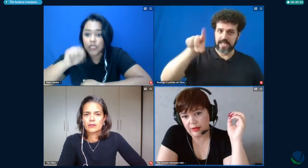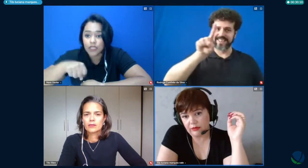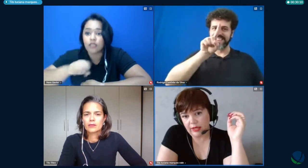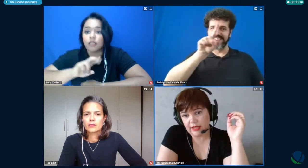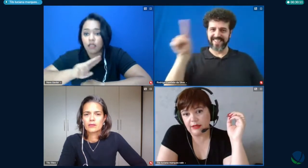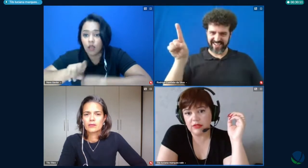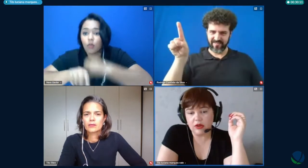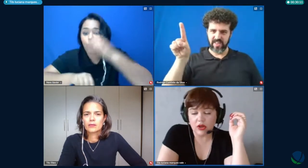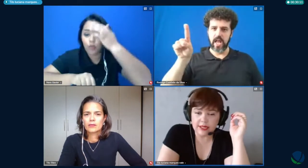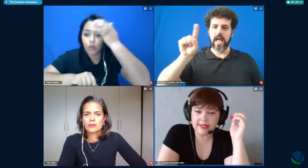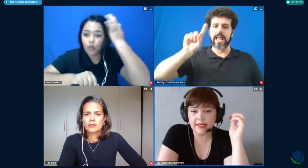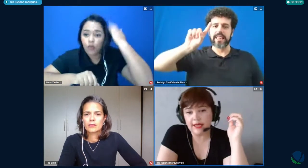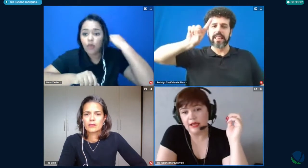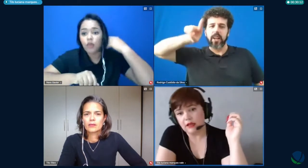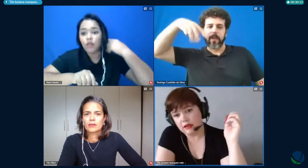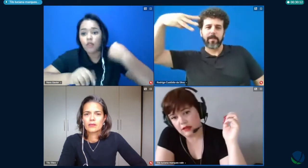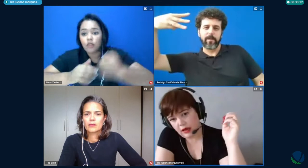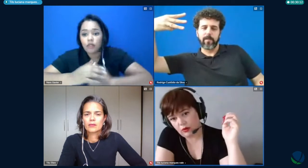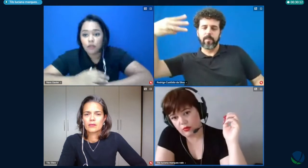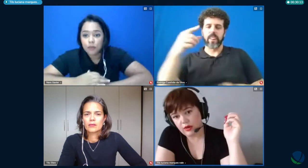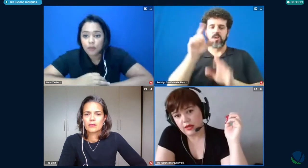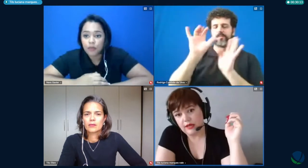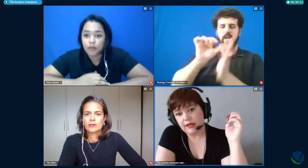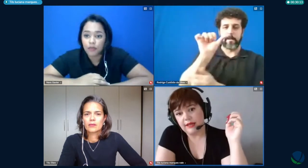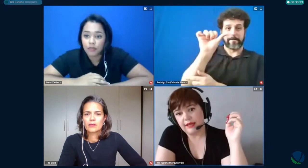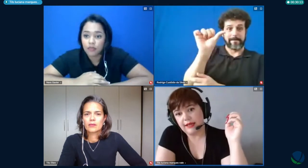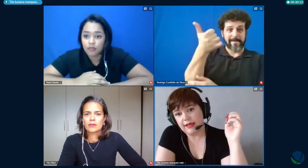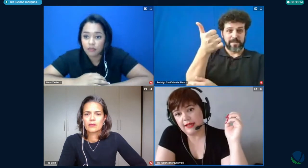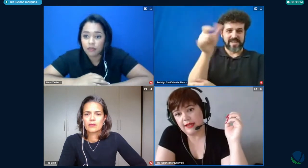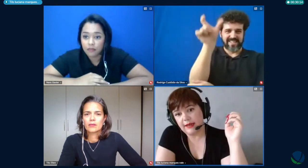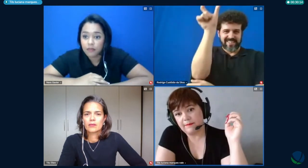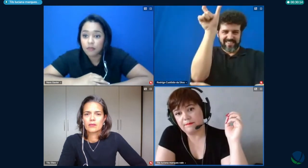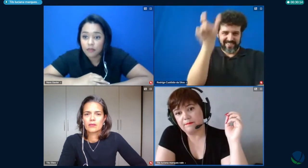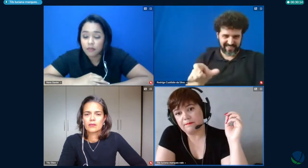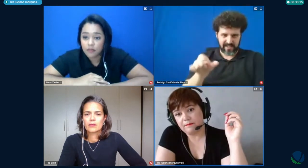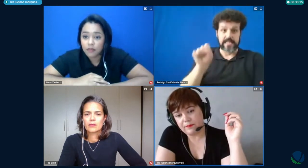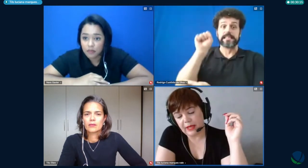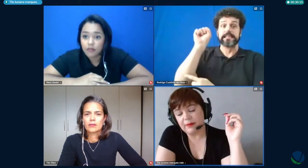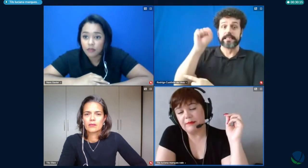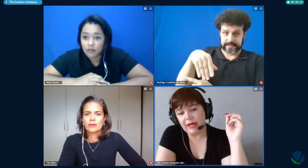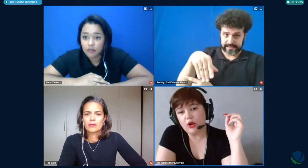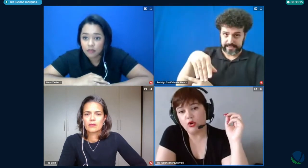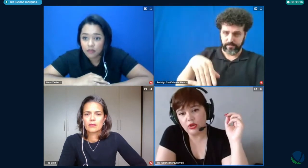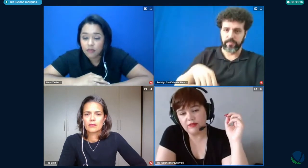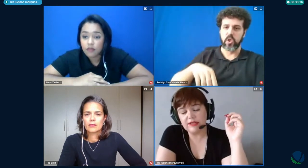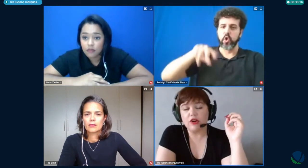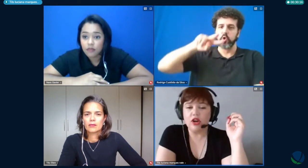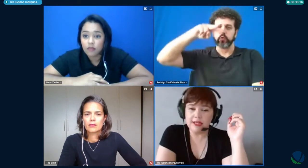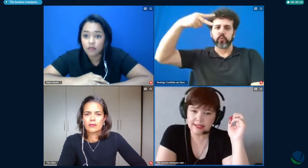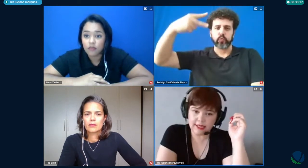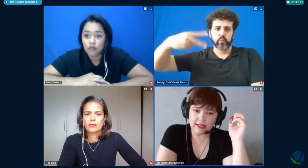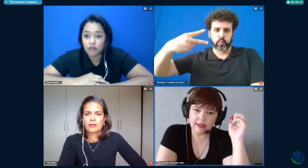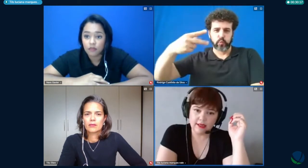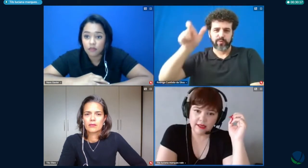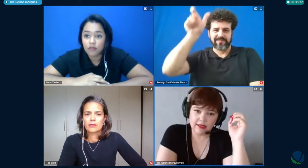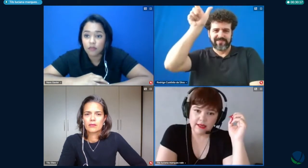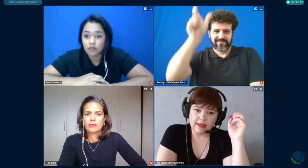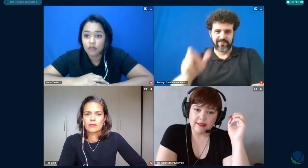No primeiro item, você coloca sim, não. E na primeira coluna, você coloca